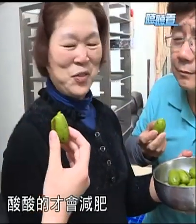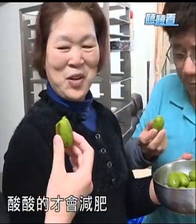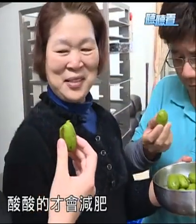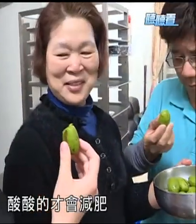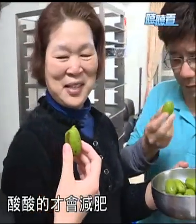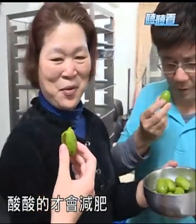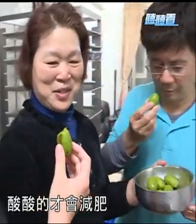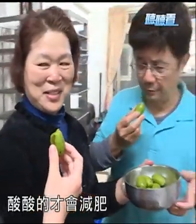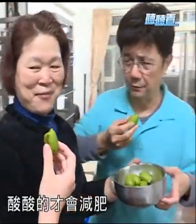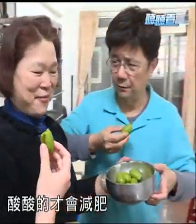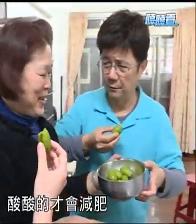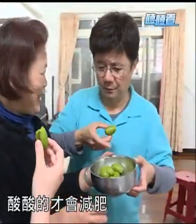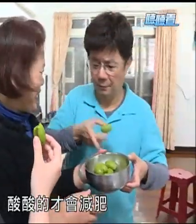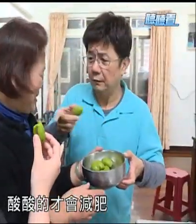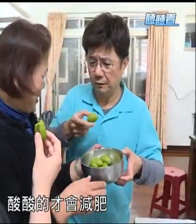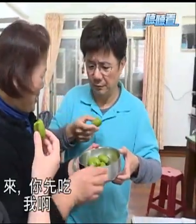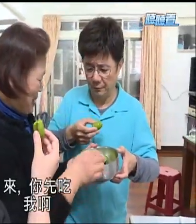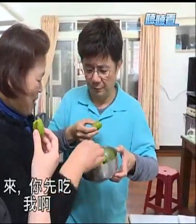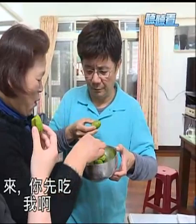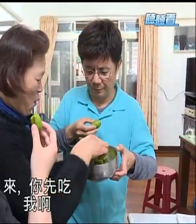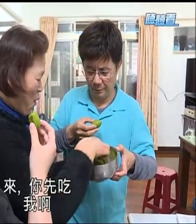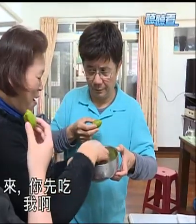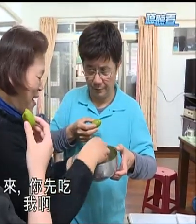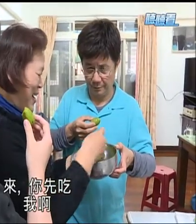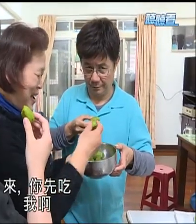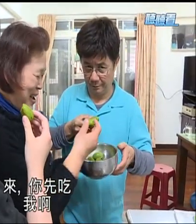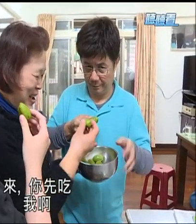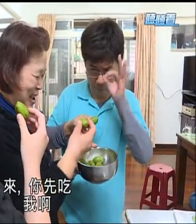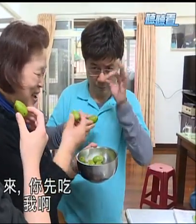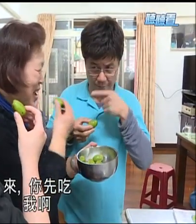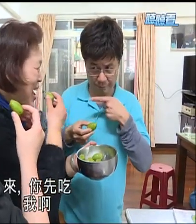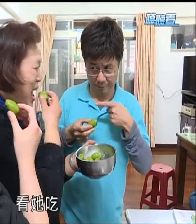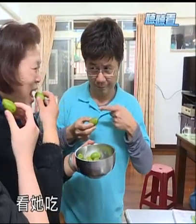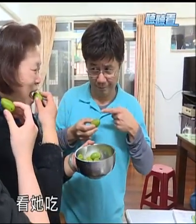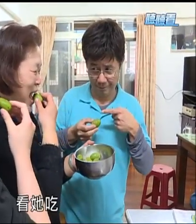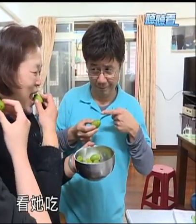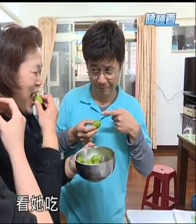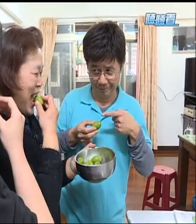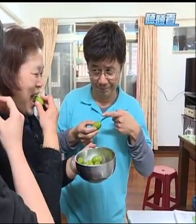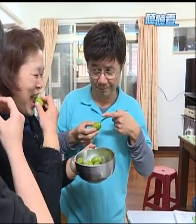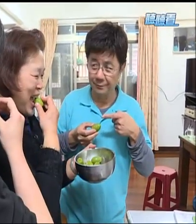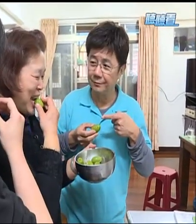酸的才会减肥。 来，你先吃。 好啊。 来，看他吃。